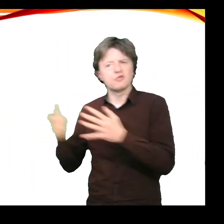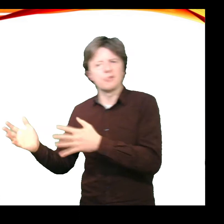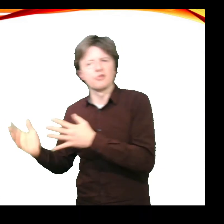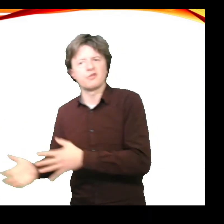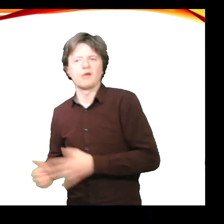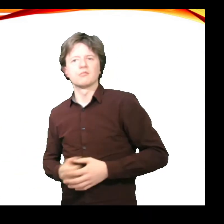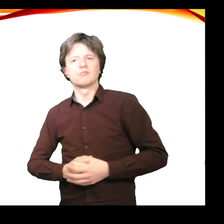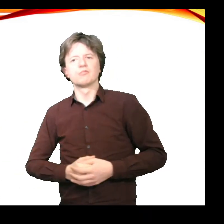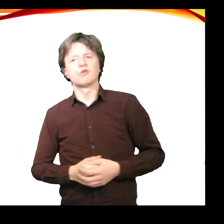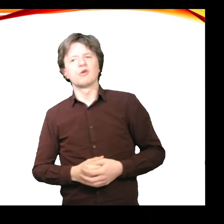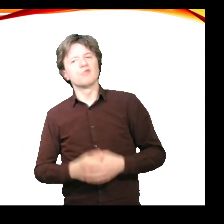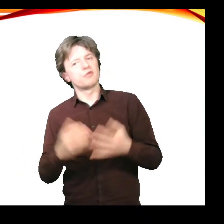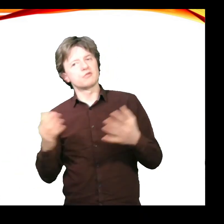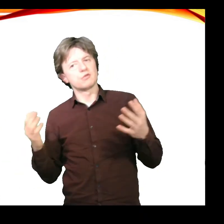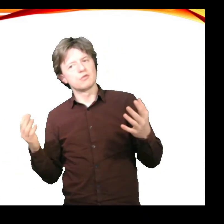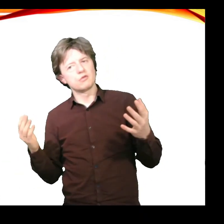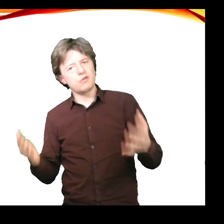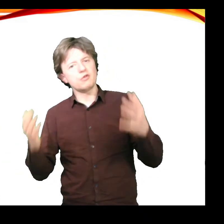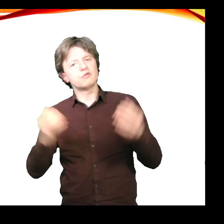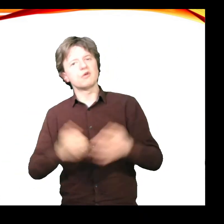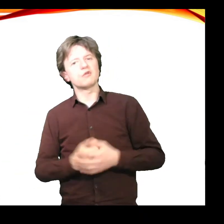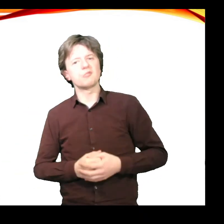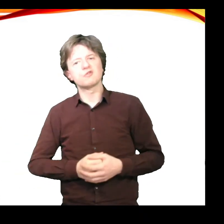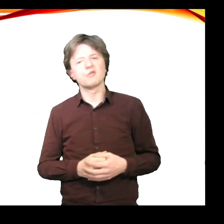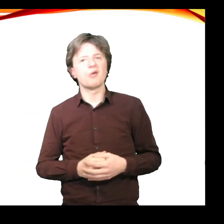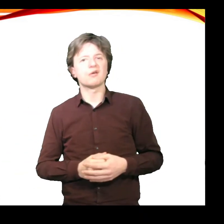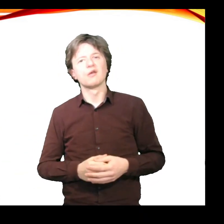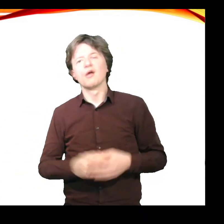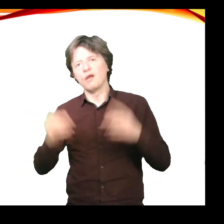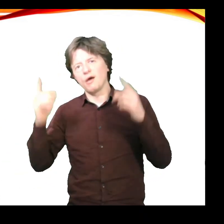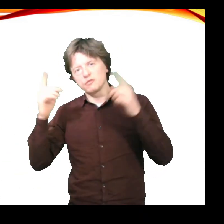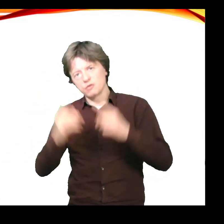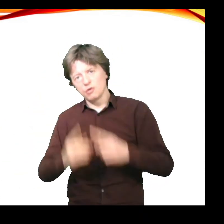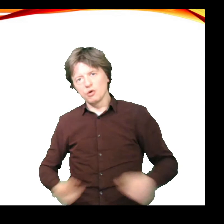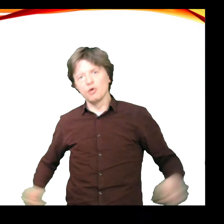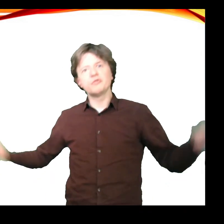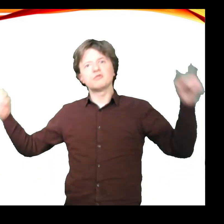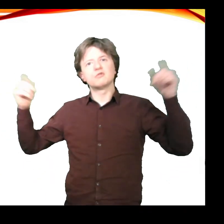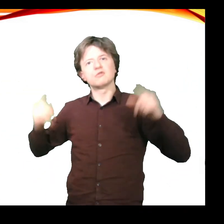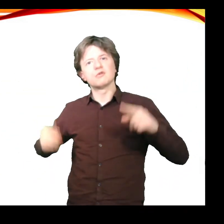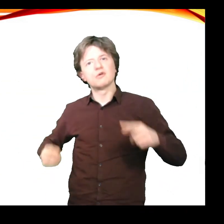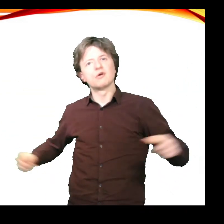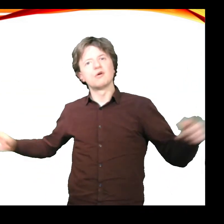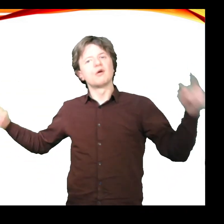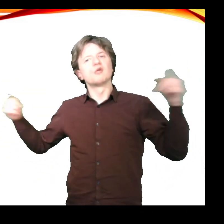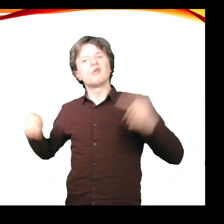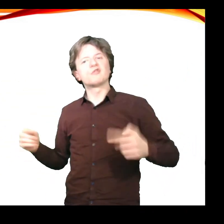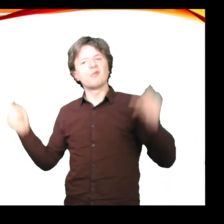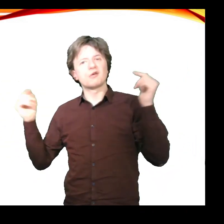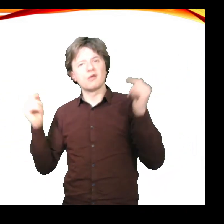hem ontstaan. Want wat zegt God als hij mensen wil maken? Laat ons mensen maken naar